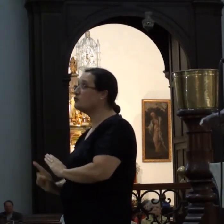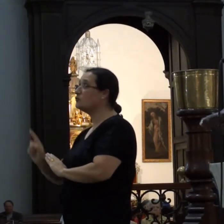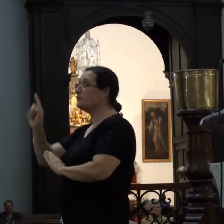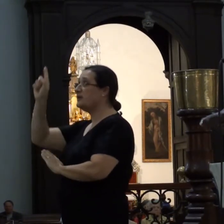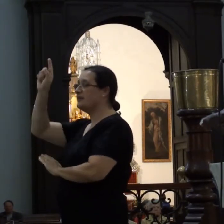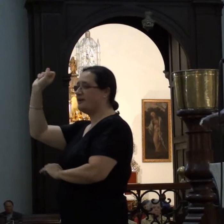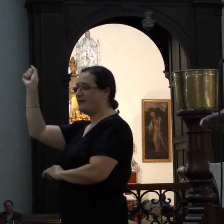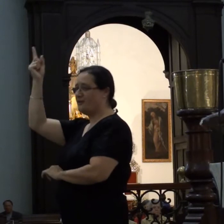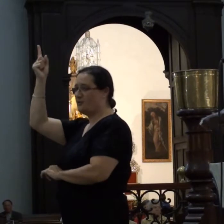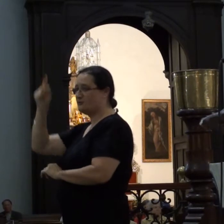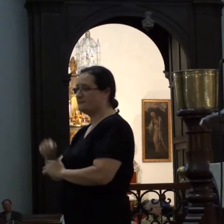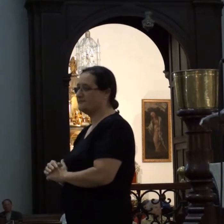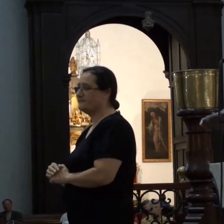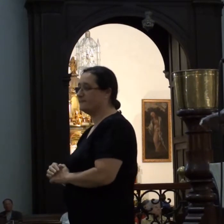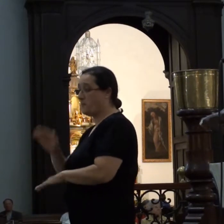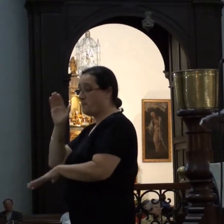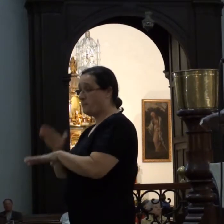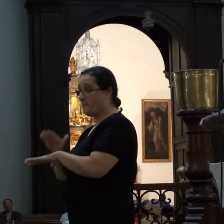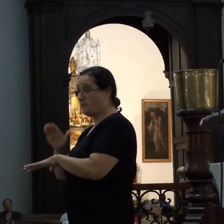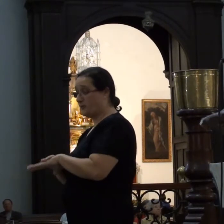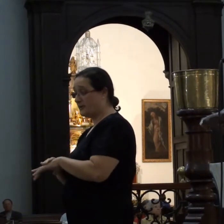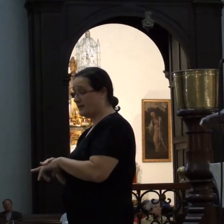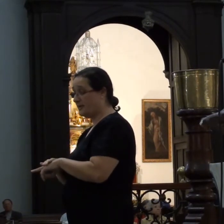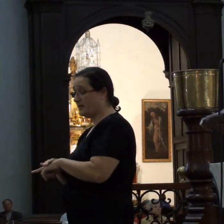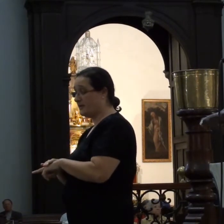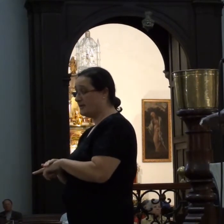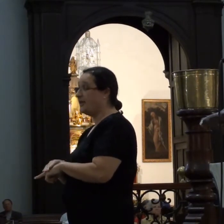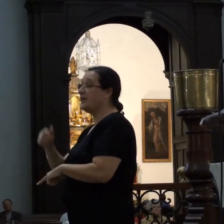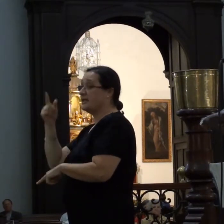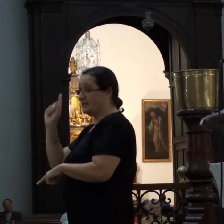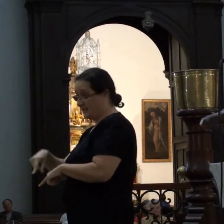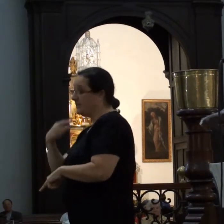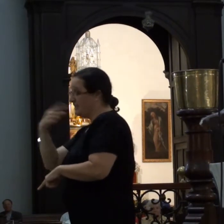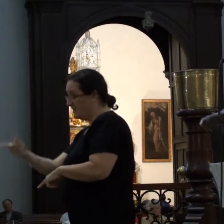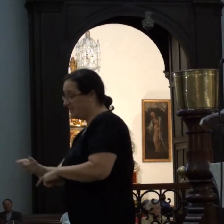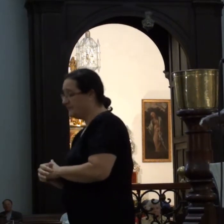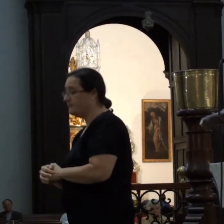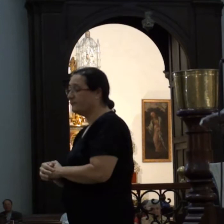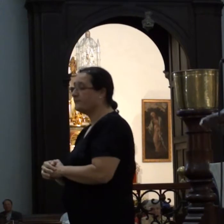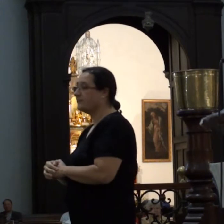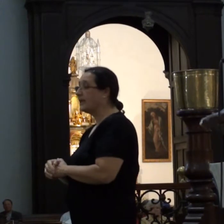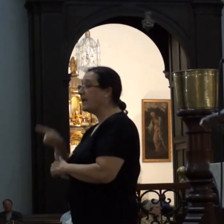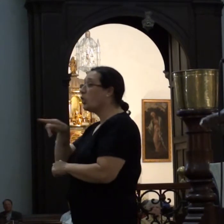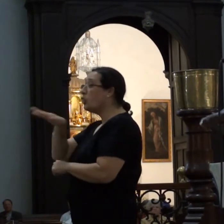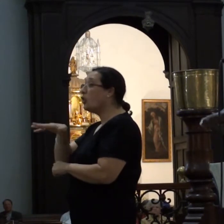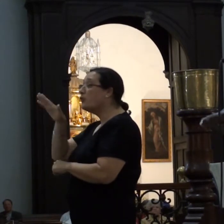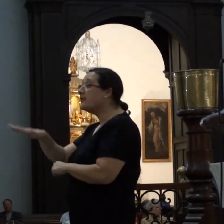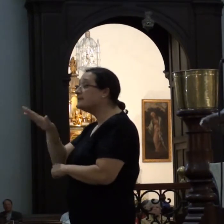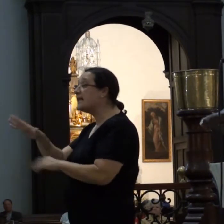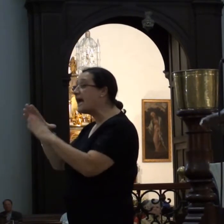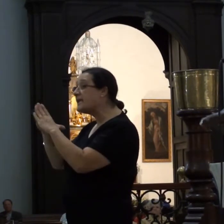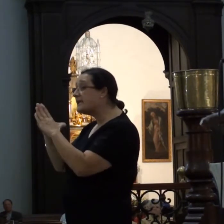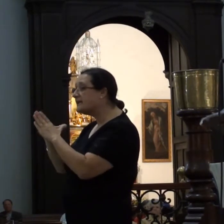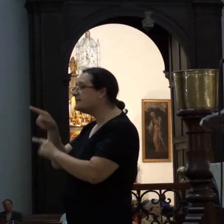Dios porque sigue diciendo sanidad allí donde está la iglesia